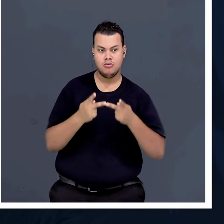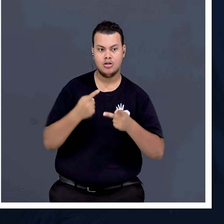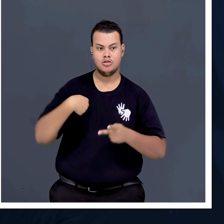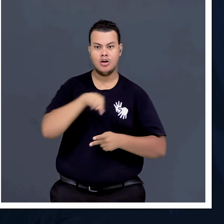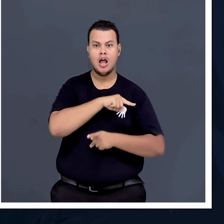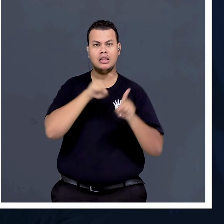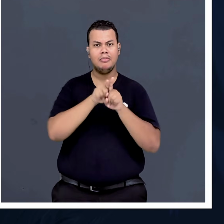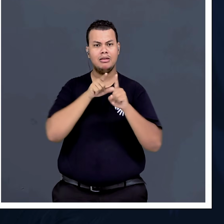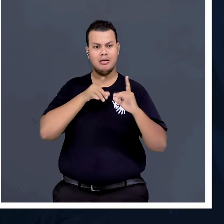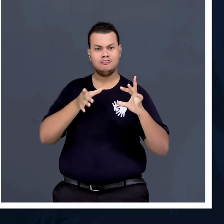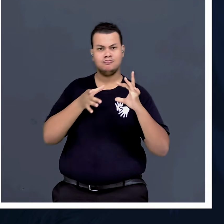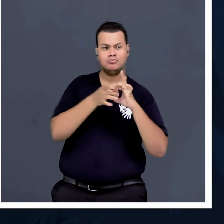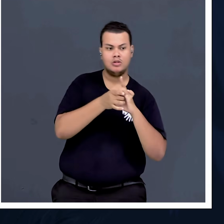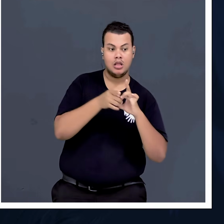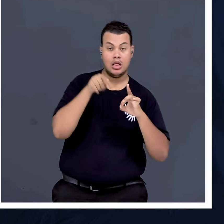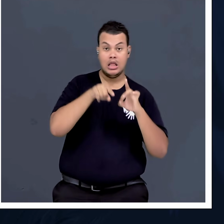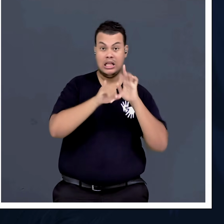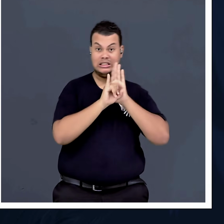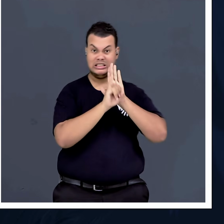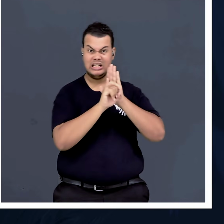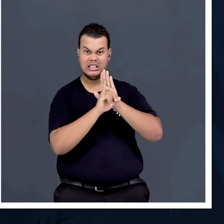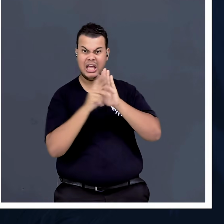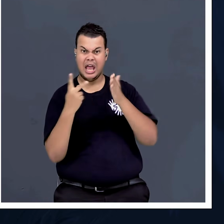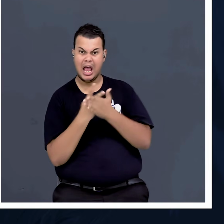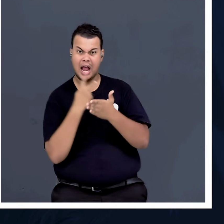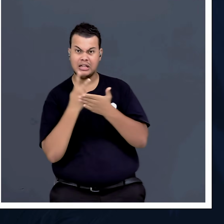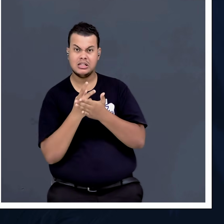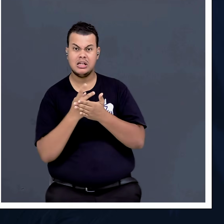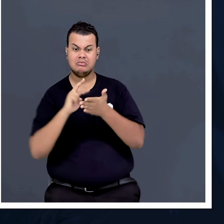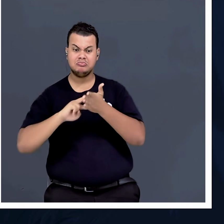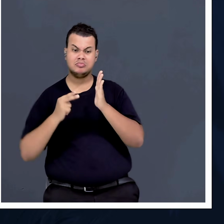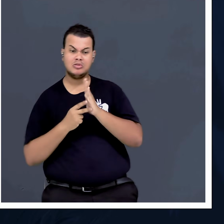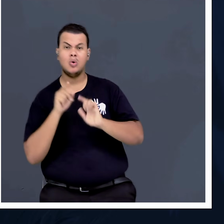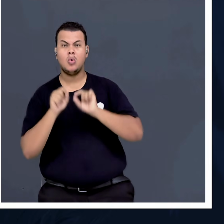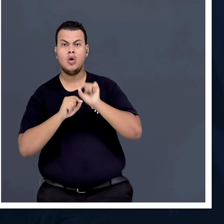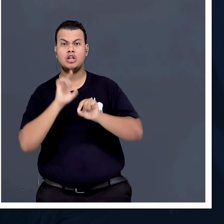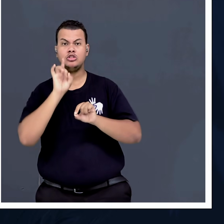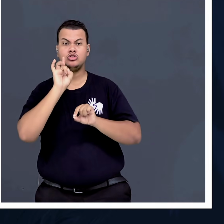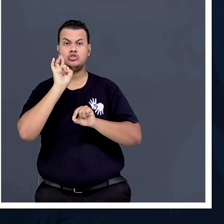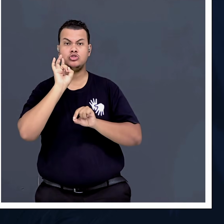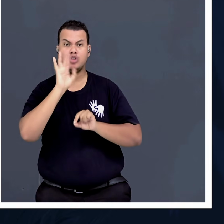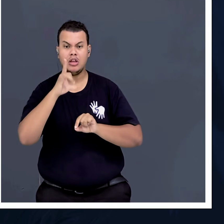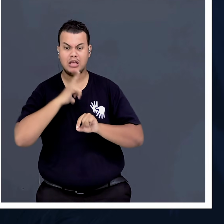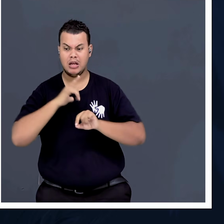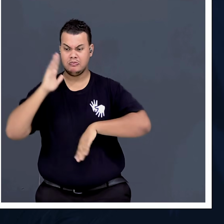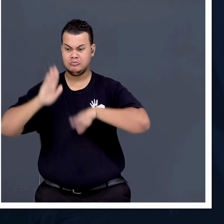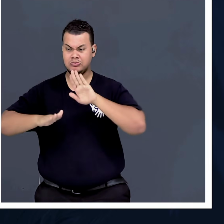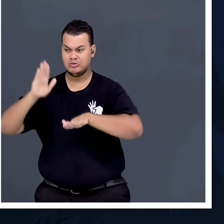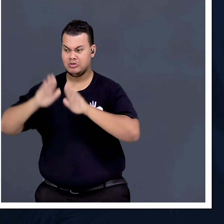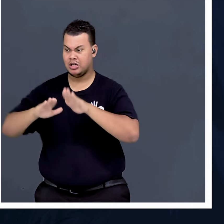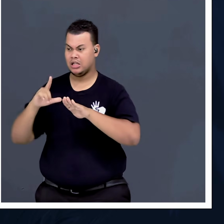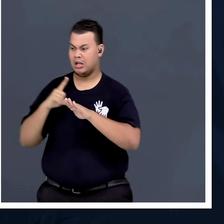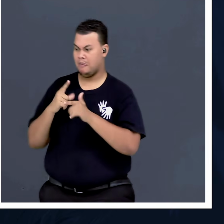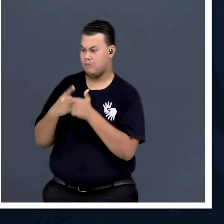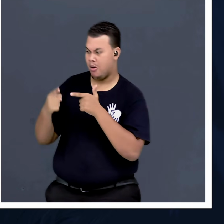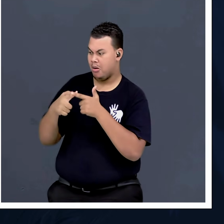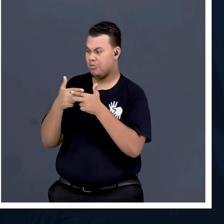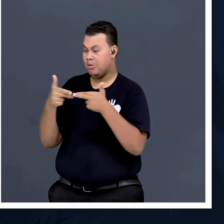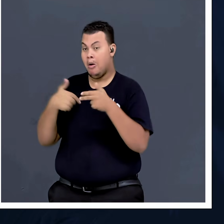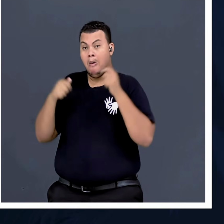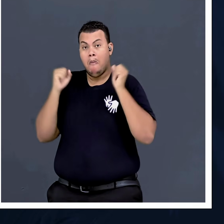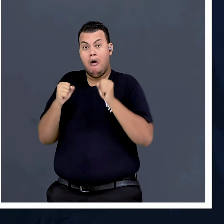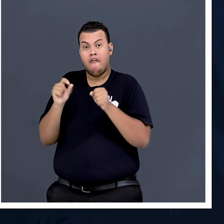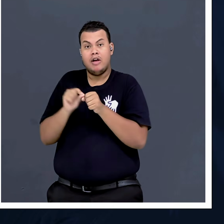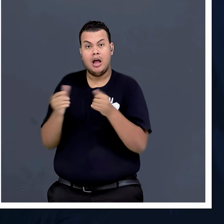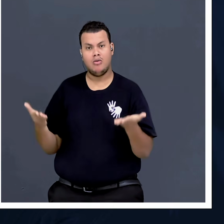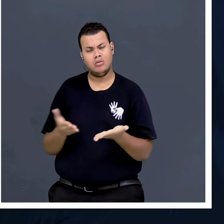Ele. Uma identidade errada é uma identidade que está firmada somente nas circunstâncias e naquilo que eu posso fazer.